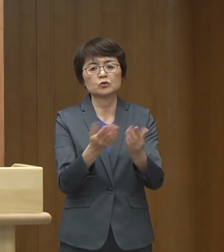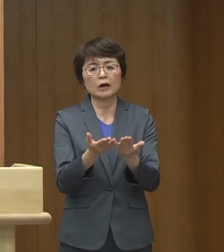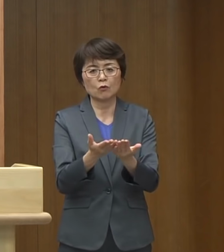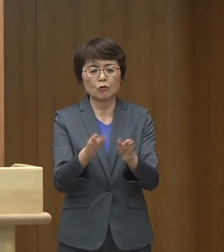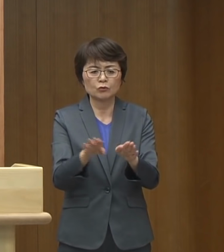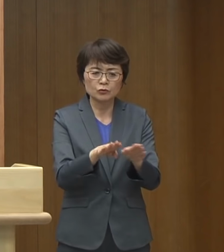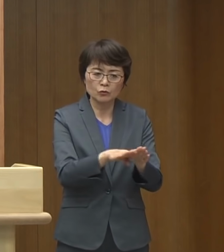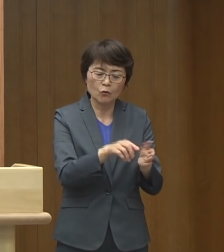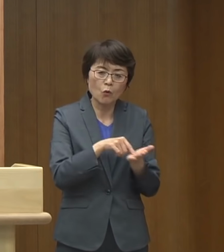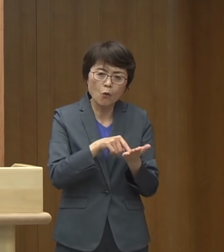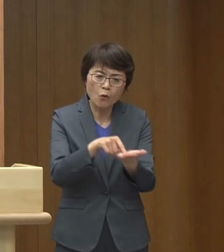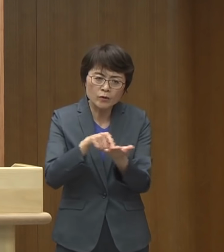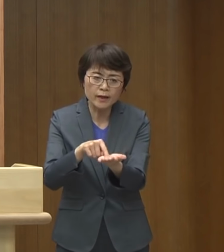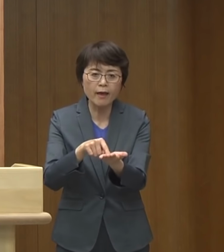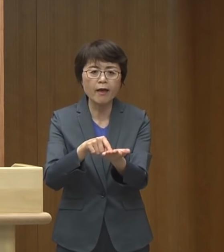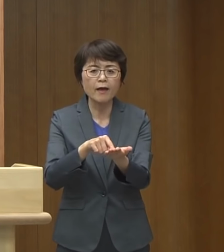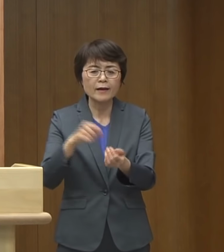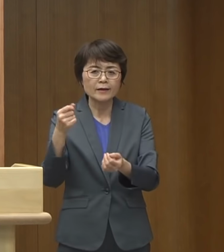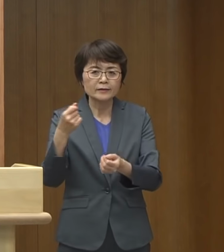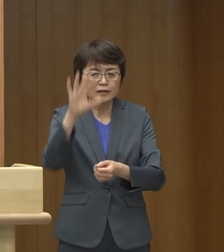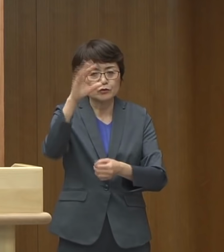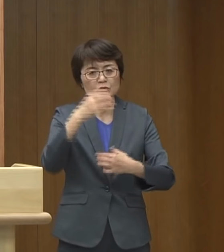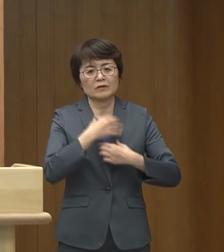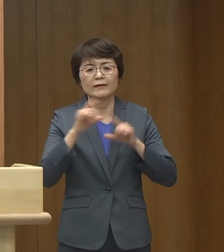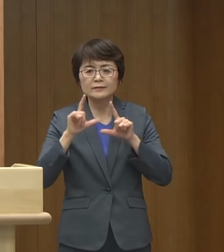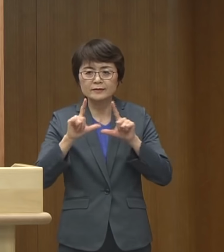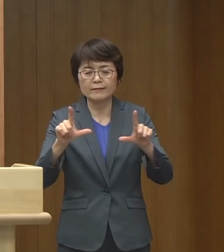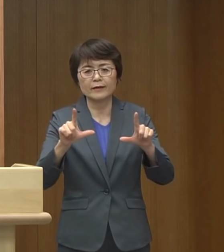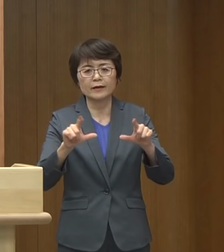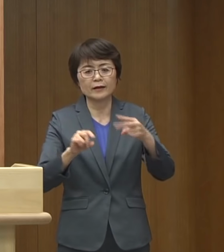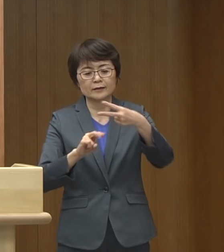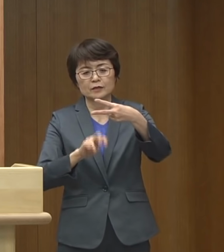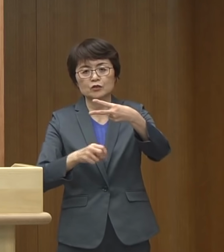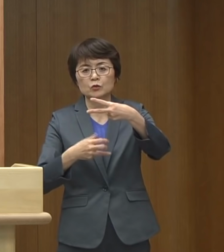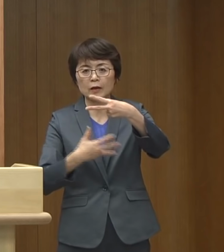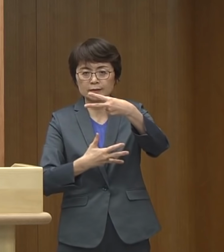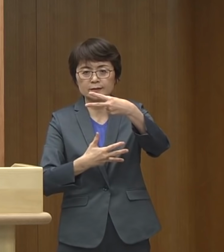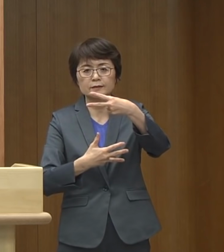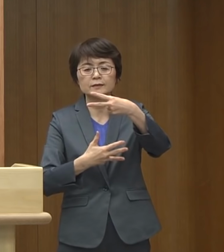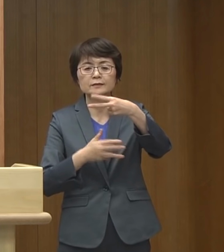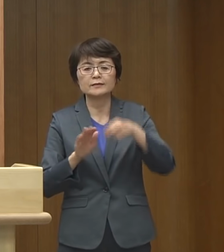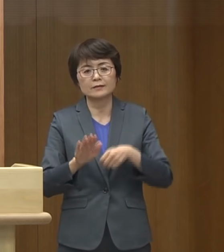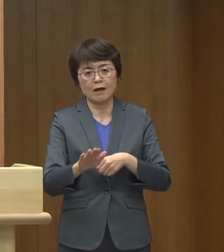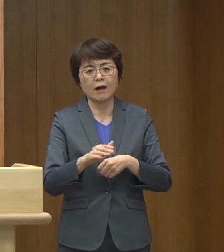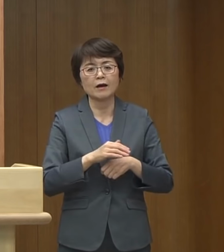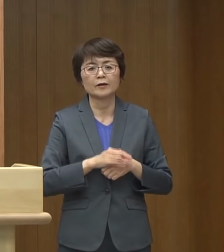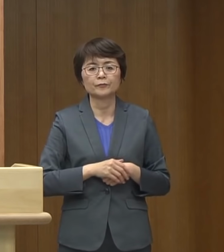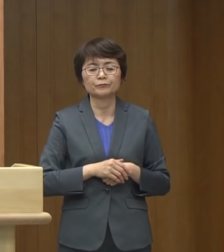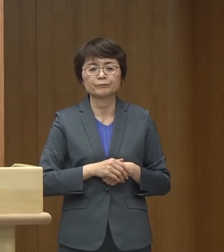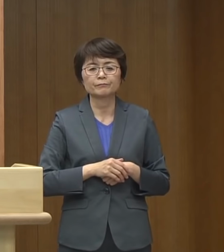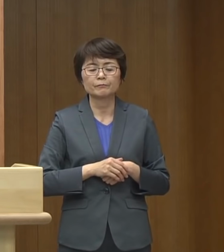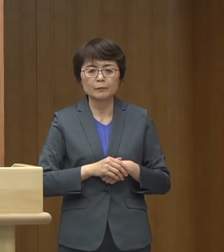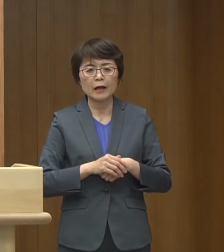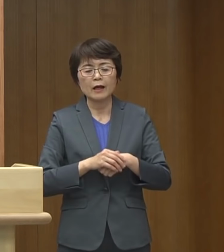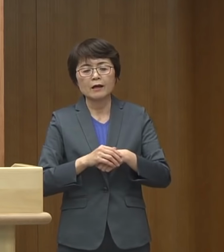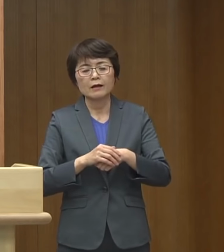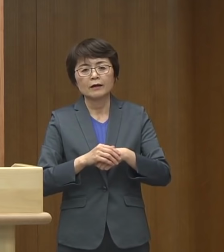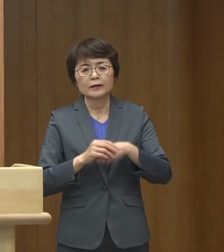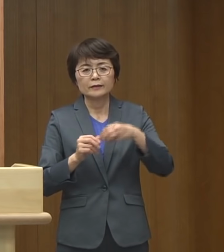校要請、緊急事態宣言、2月28日 でございます。9月の最終週時